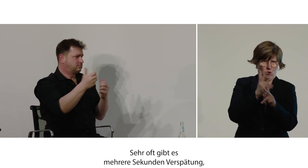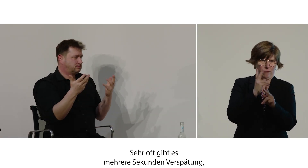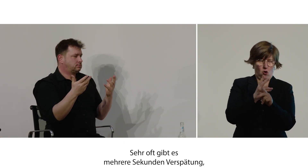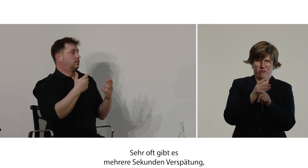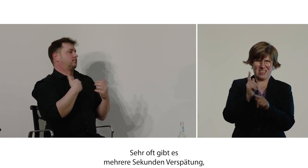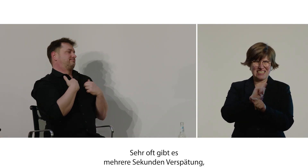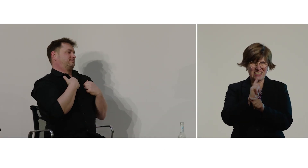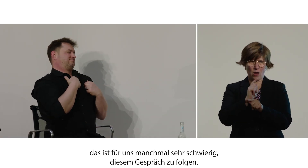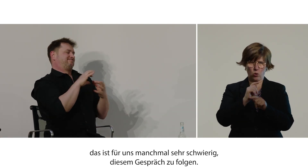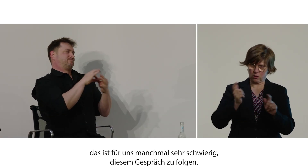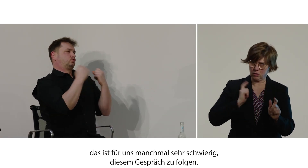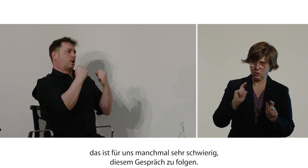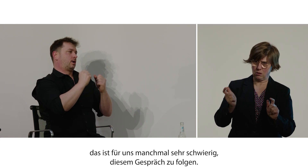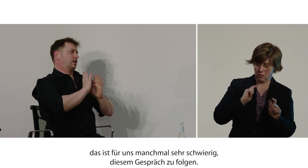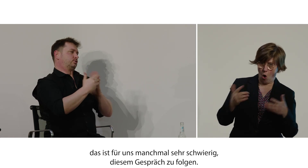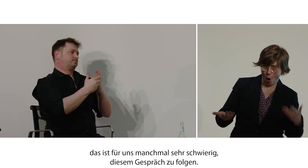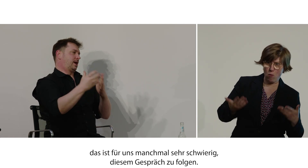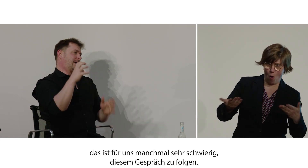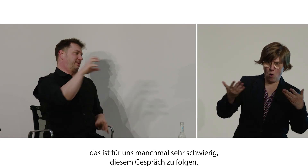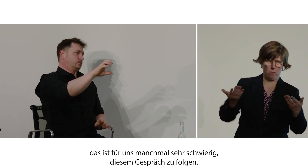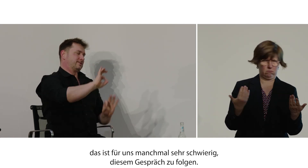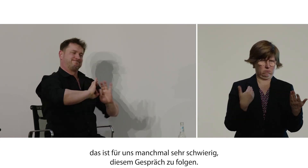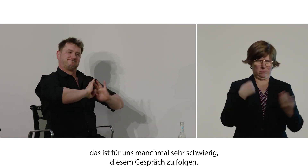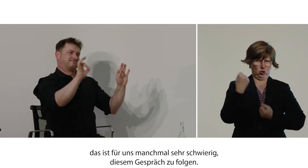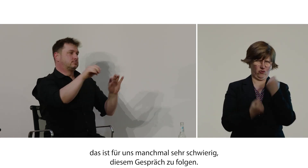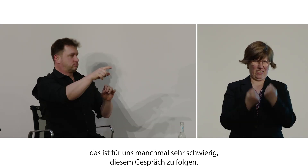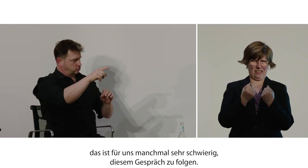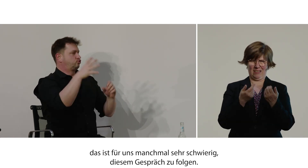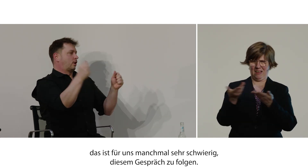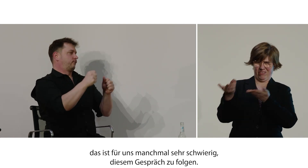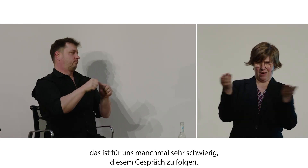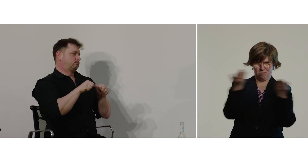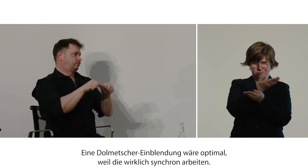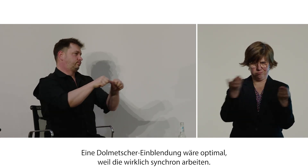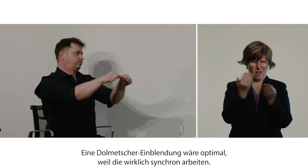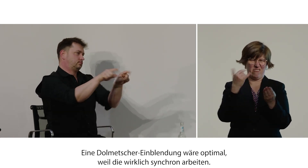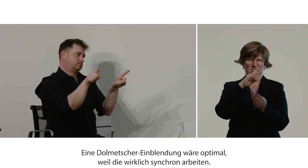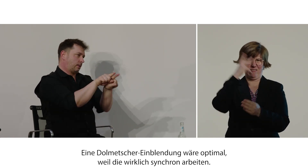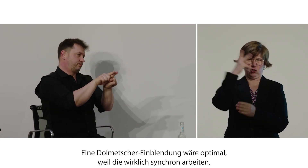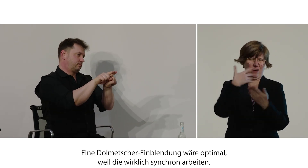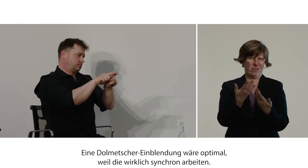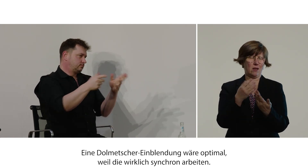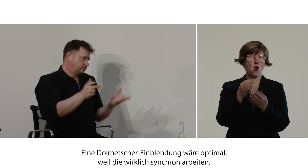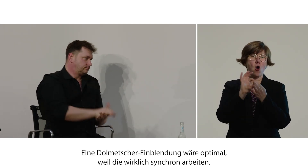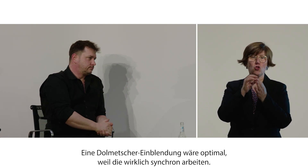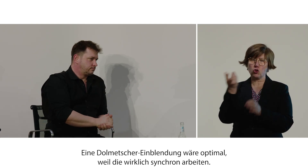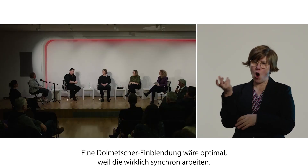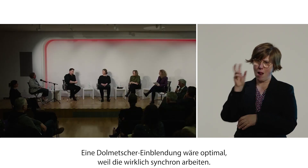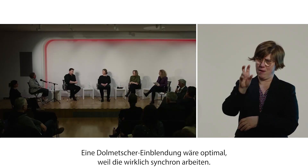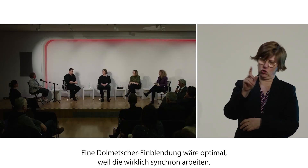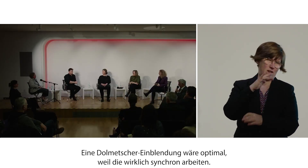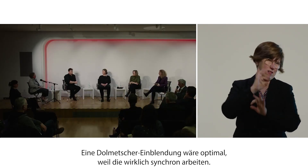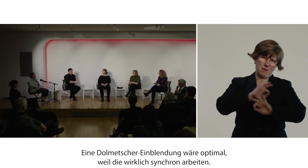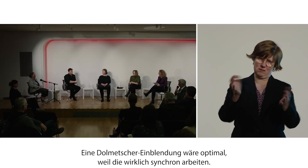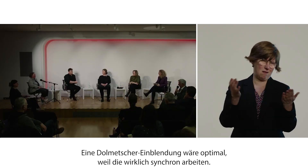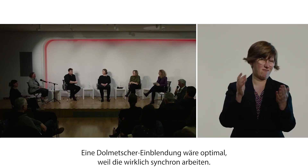Sekunden Verspätung. Und das ist für uns dann manchmal sehr, sehr schwierig, diesem Gespräch da zu folgen. Also eine Dolmetschereinblendung wäre das Optimale,